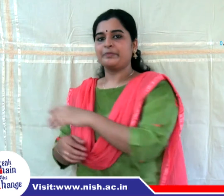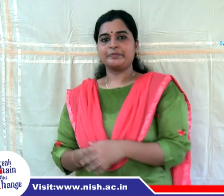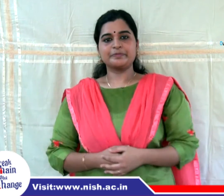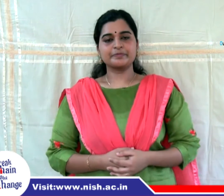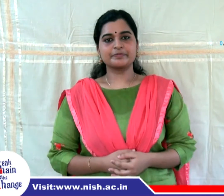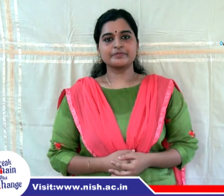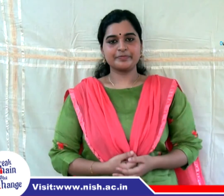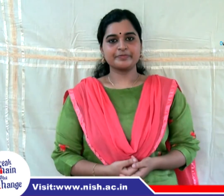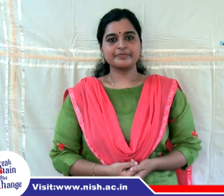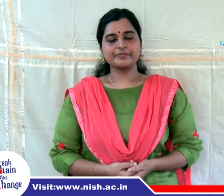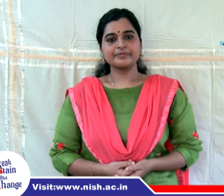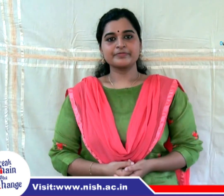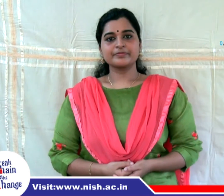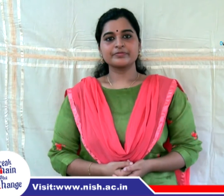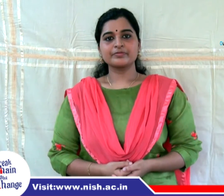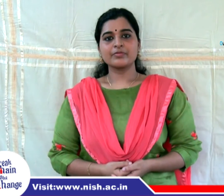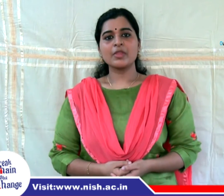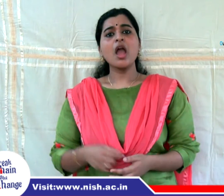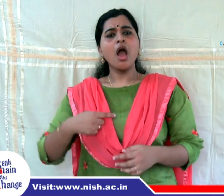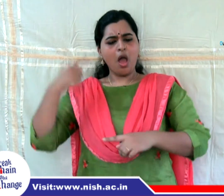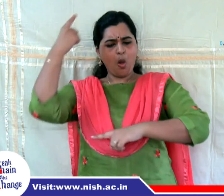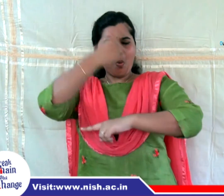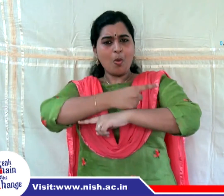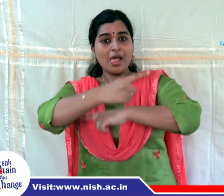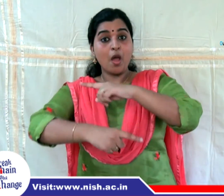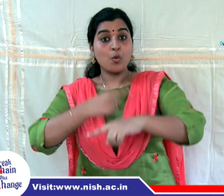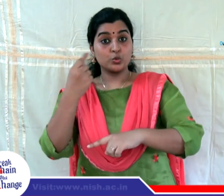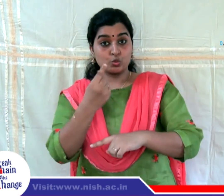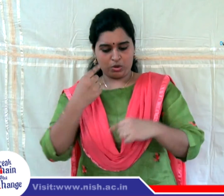എല്ലാ ദിവസവും ഉപയോഗിക്കുന്ന തുണി അതാത് ദിവസം കഴുകി വെയിലത്ത് ഉണക്കുക.